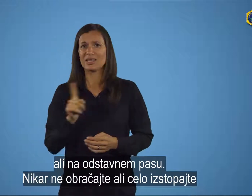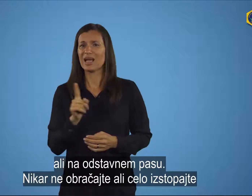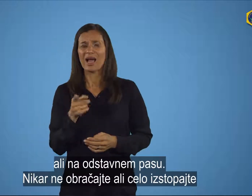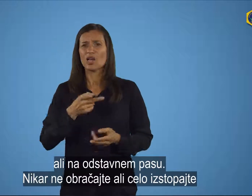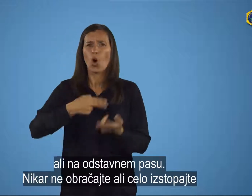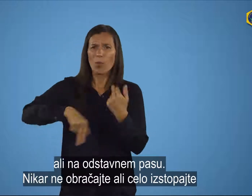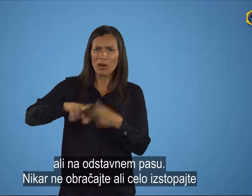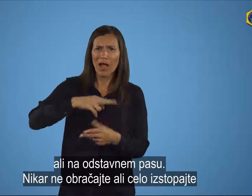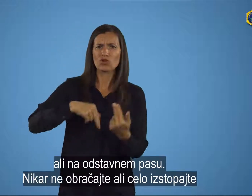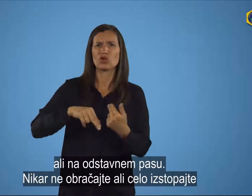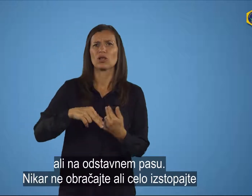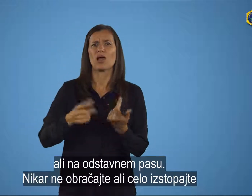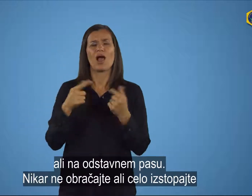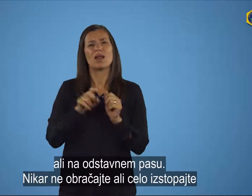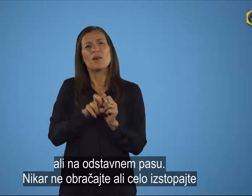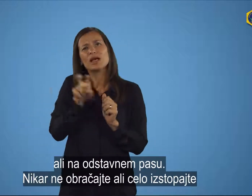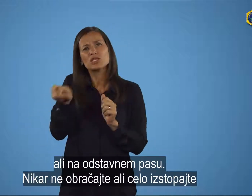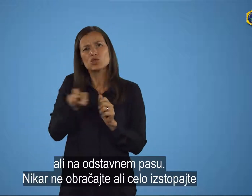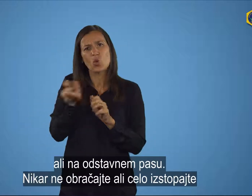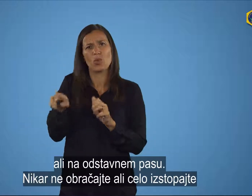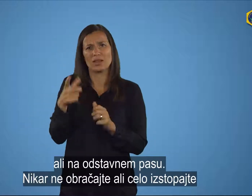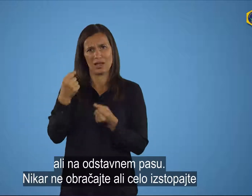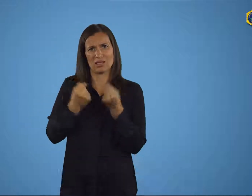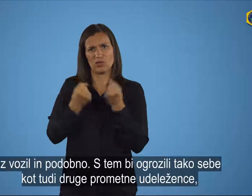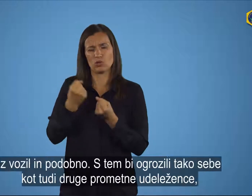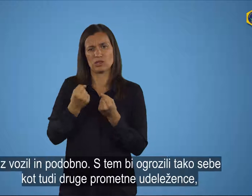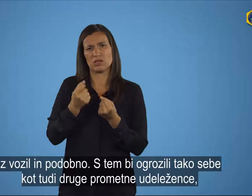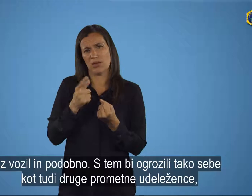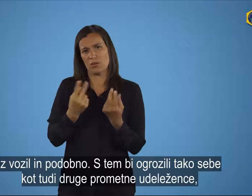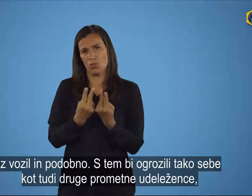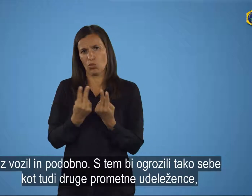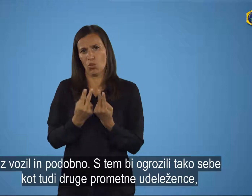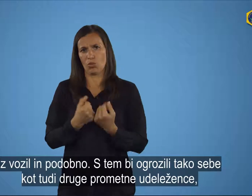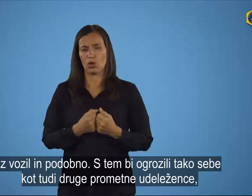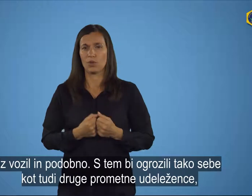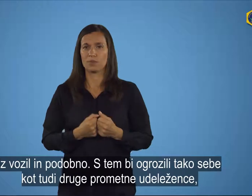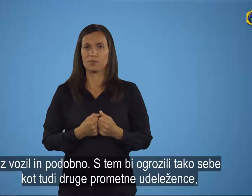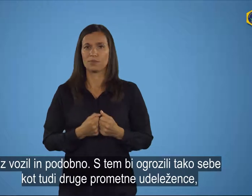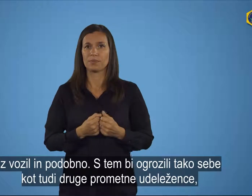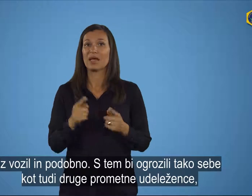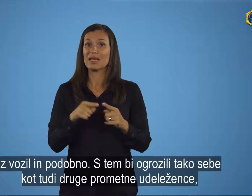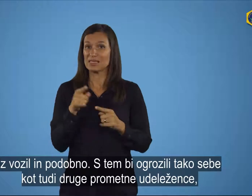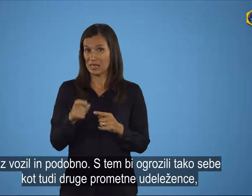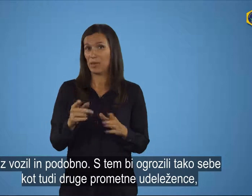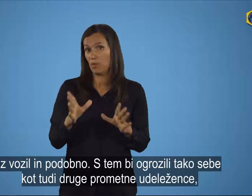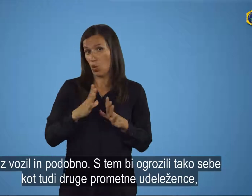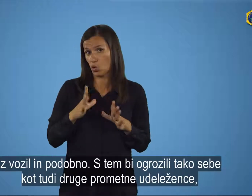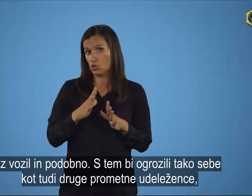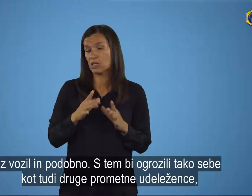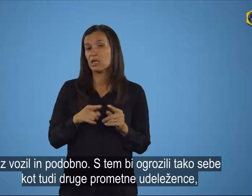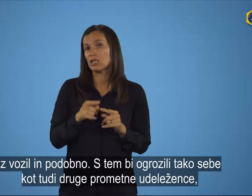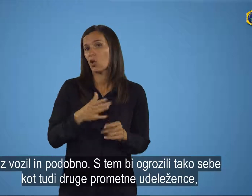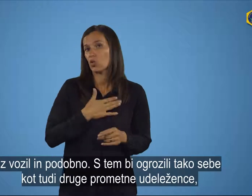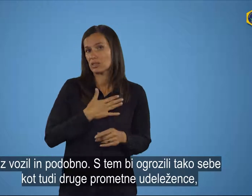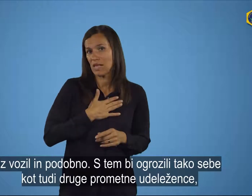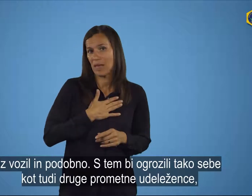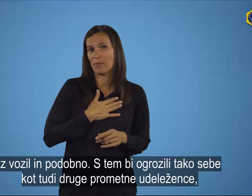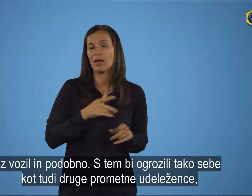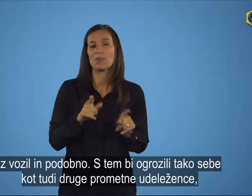Nikar ne obračajte ali celo izstopajte iz vozil in podobno. S tem bi ogrozili tako sebe, kot tudi